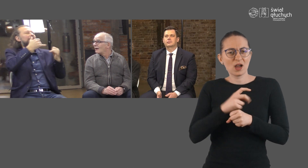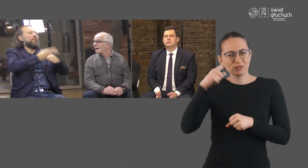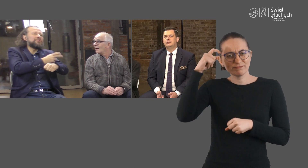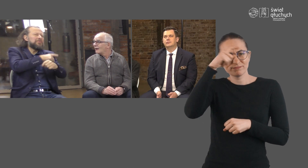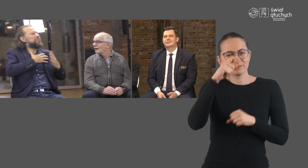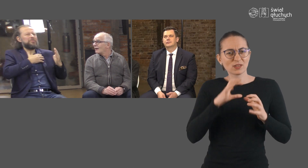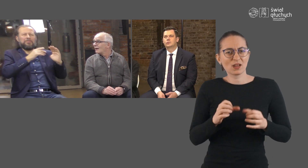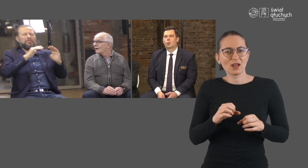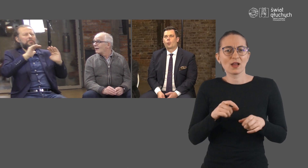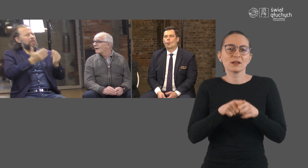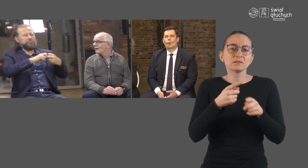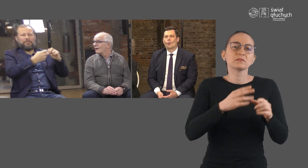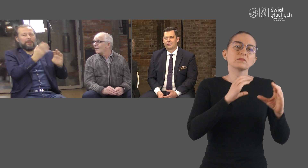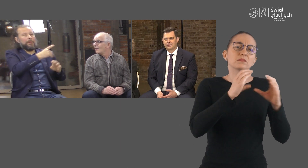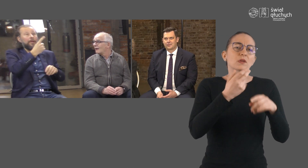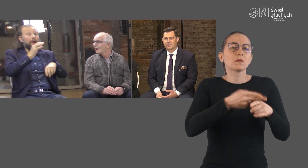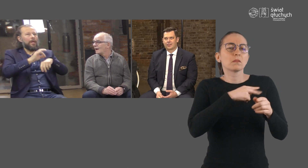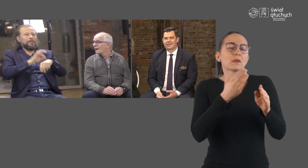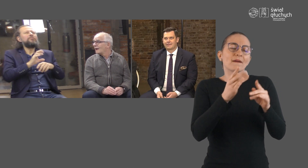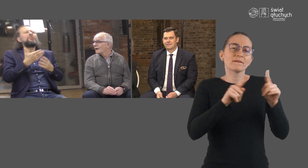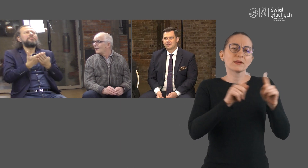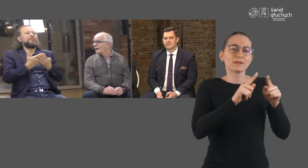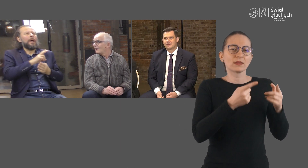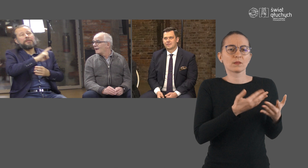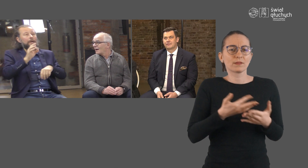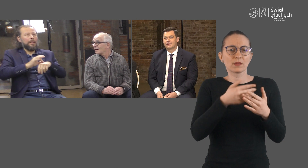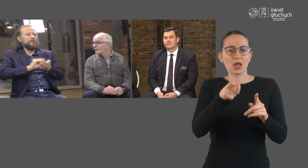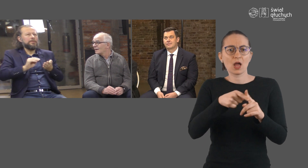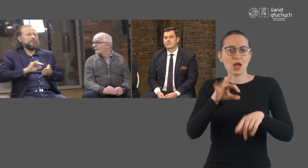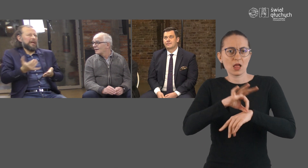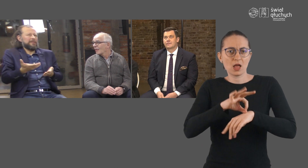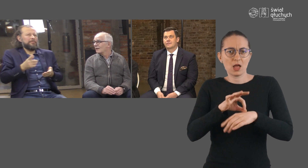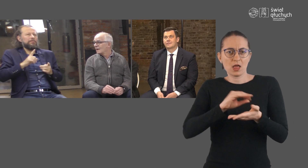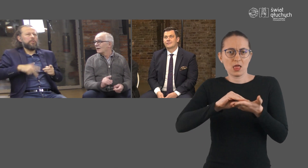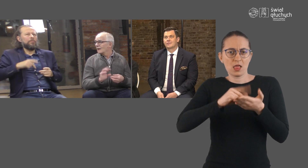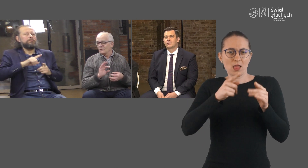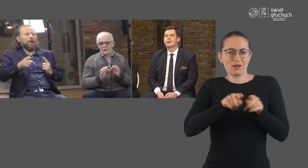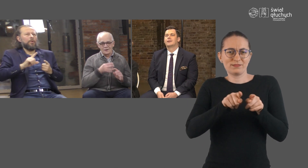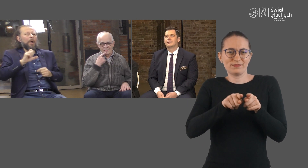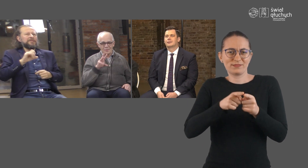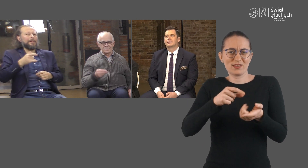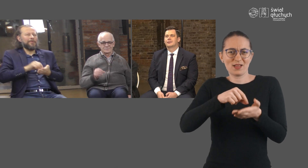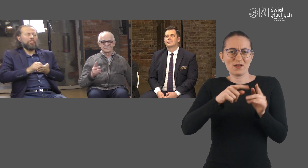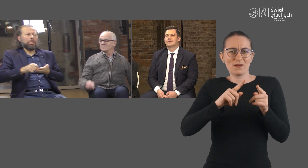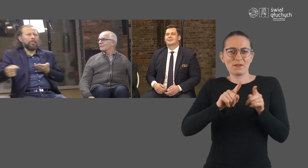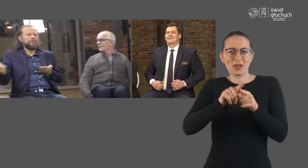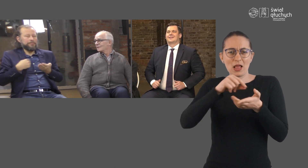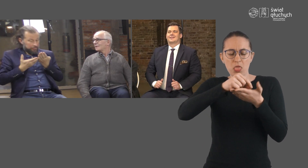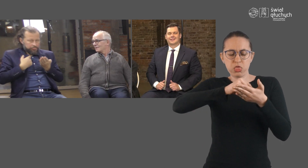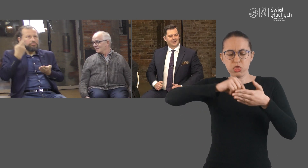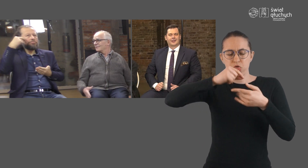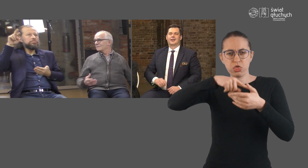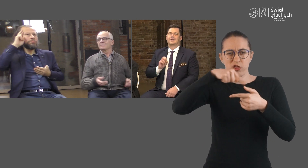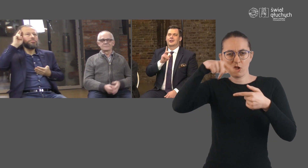ciężka bardzo. No na przykład właśnie urząd i no to jest mniejszy, ale właśnie tutaj ten mniejszy problem, ale właśnie lekarz, na